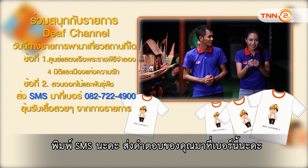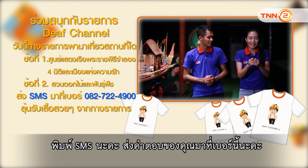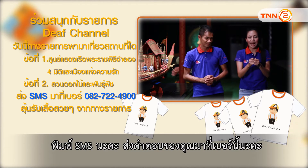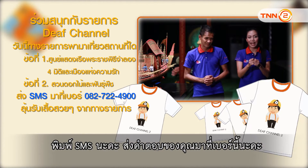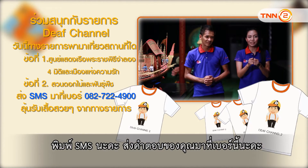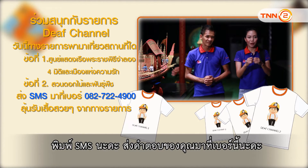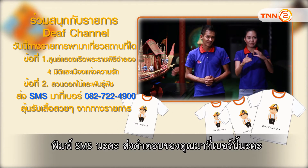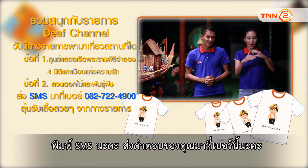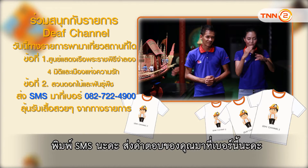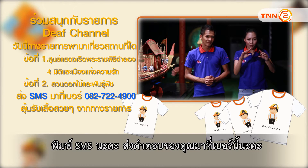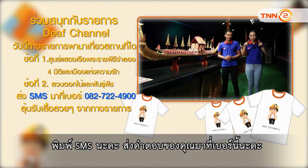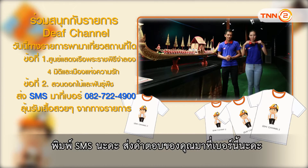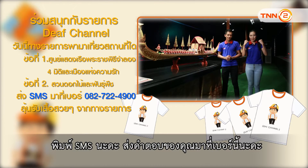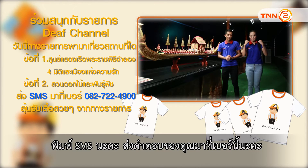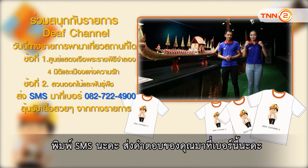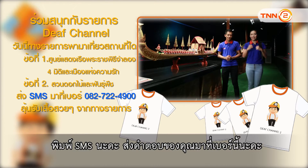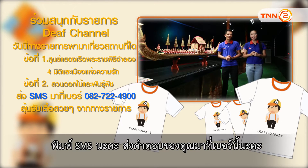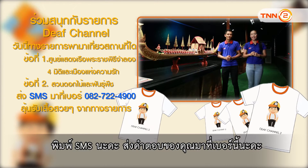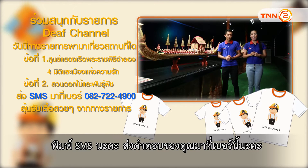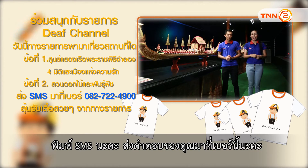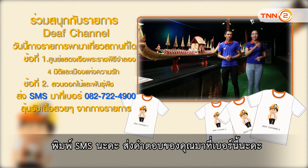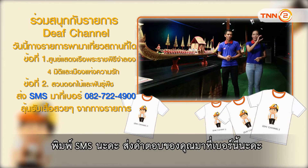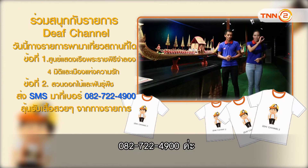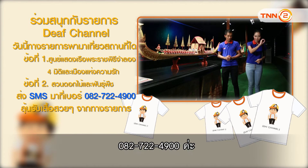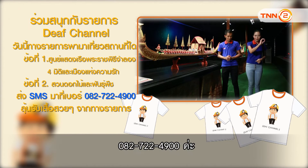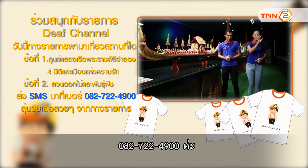นะคะส่งคำตอบของคุณมาที่เบอร์นี้นะคะ